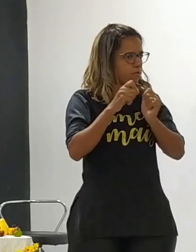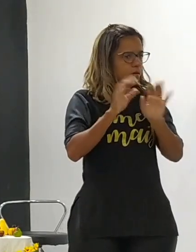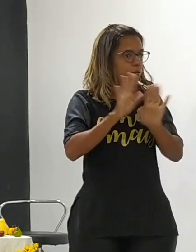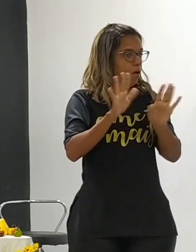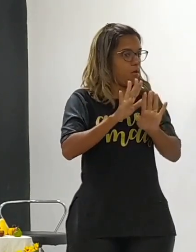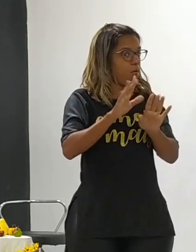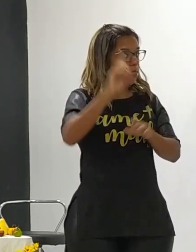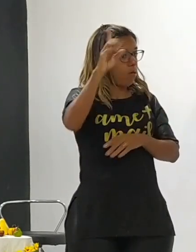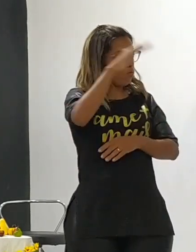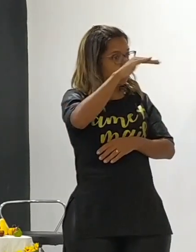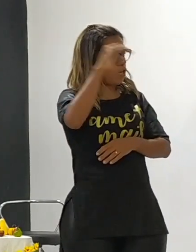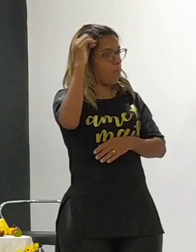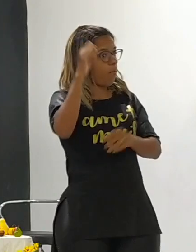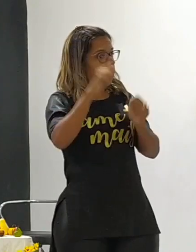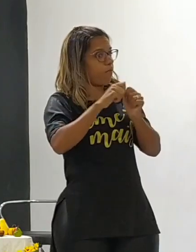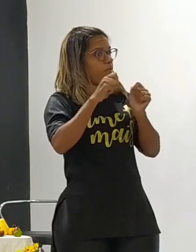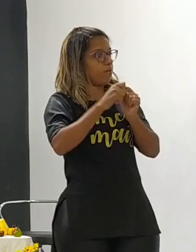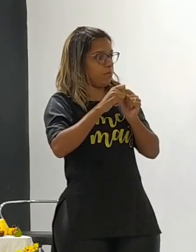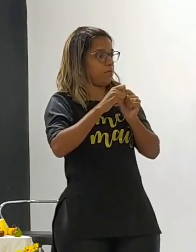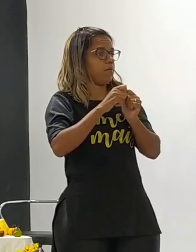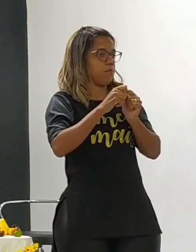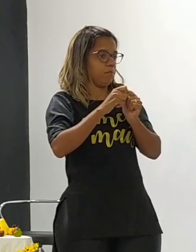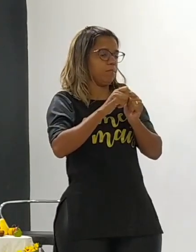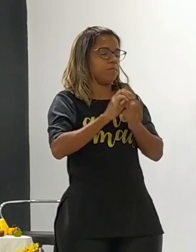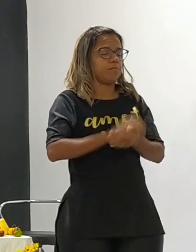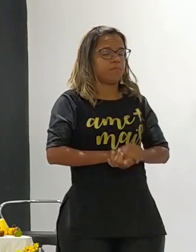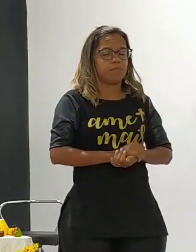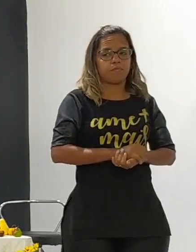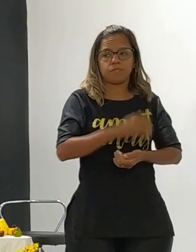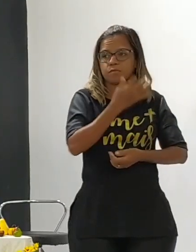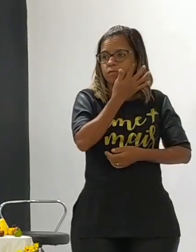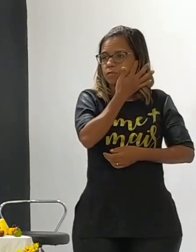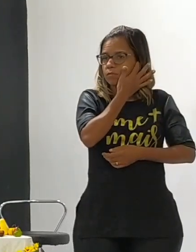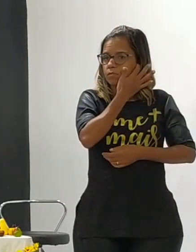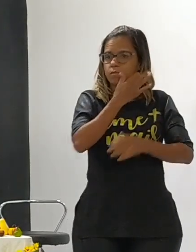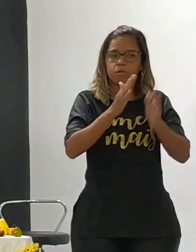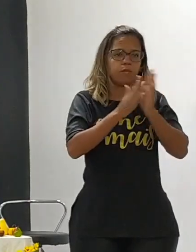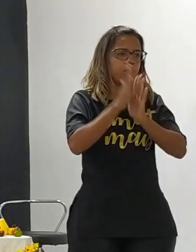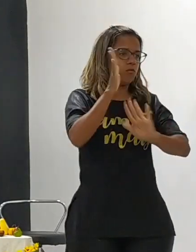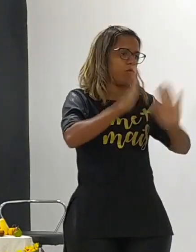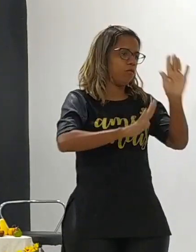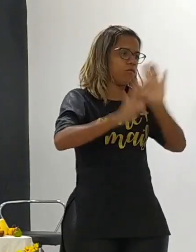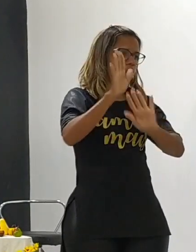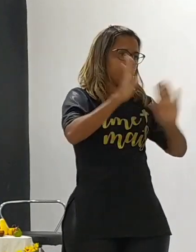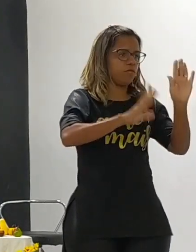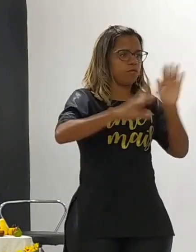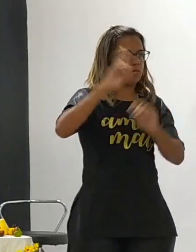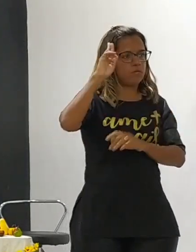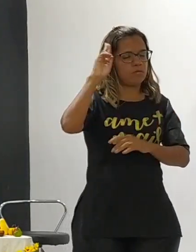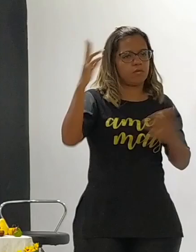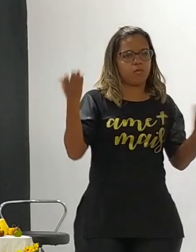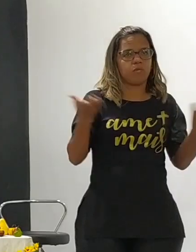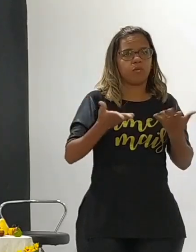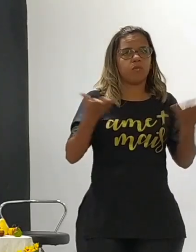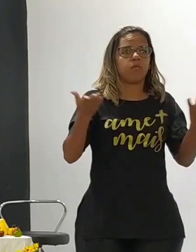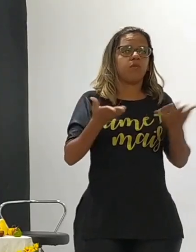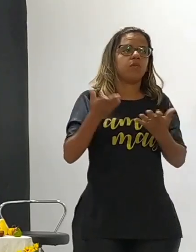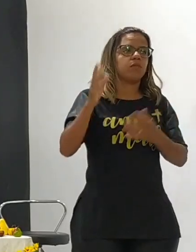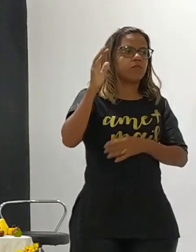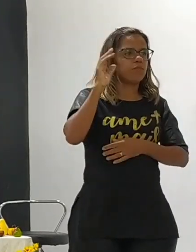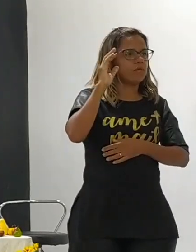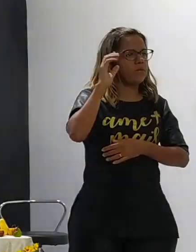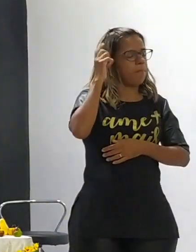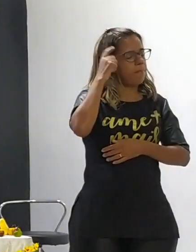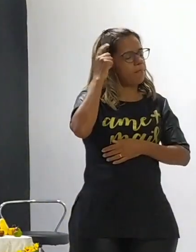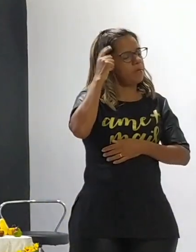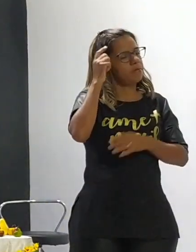nos chamou para fazer. Amém, irmãos? Glórias a Deus. Vamos adorar a Deus com o Ministério do Louvor, enquanto você medita nessa